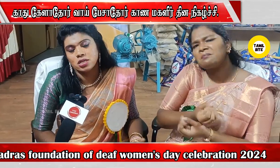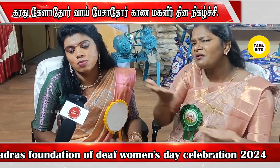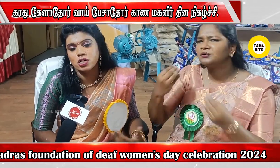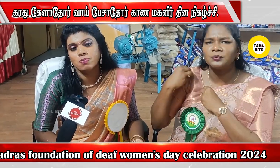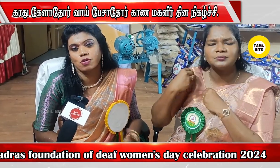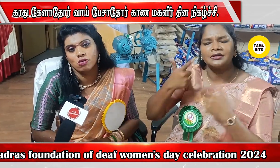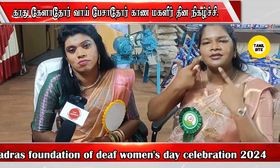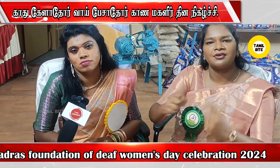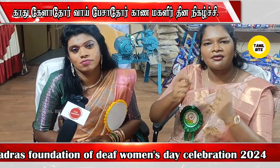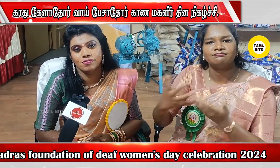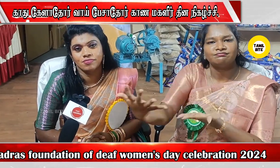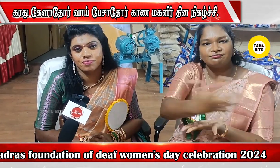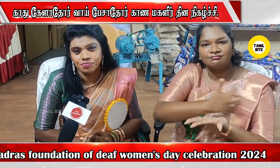saya mihat tu punya.